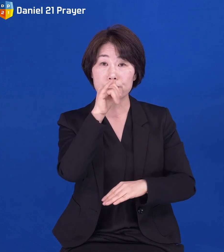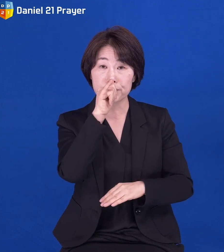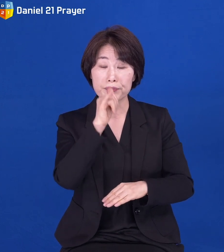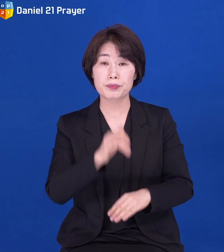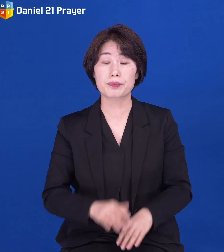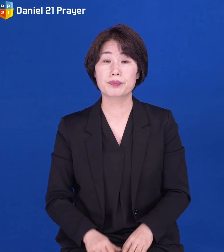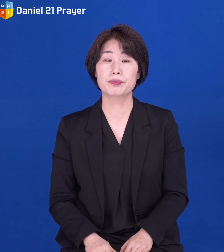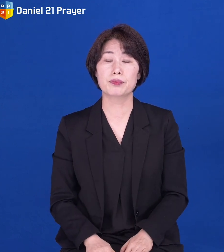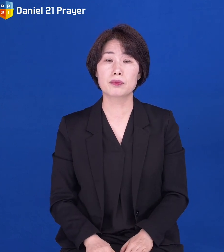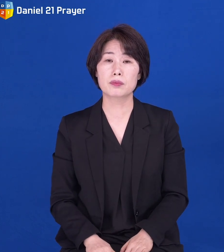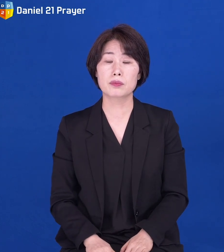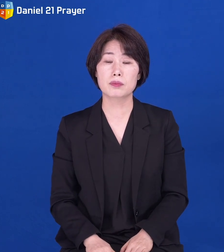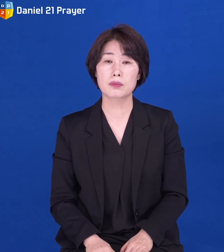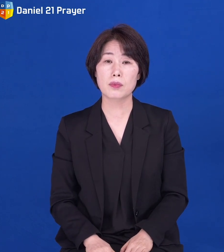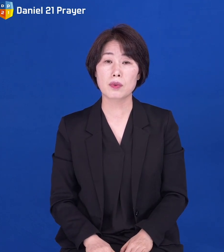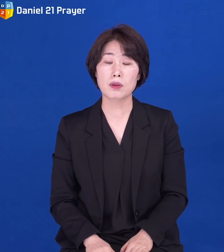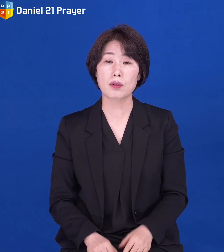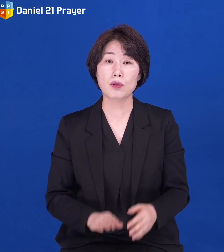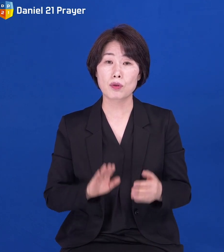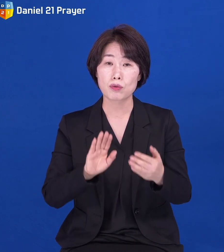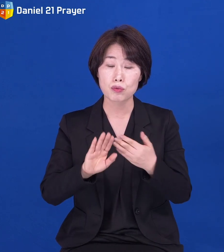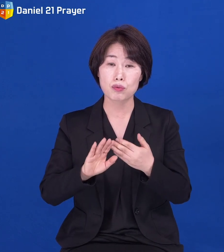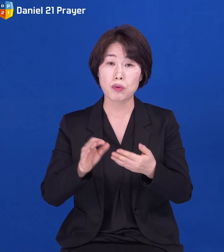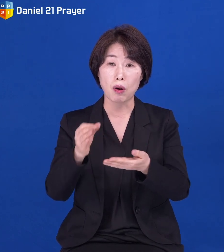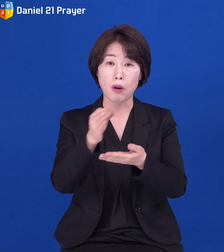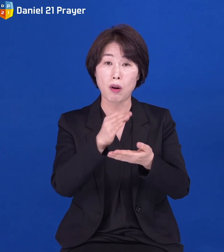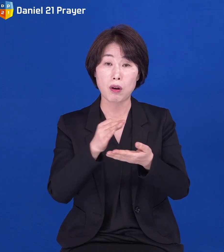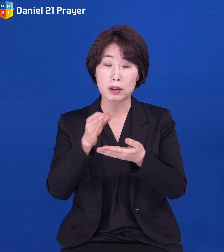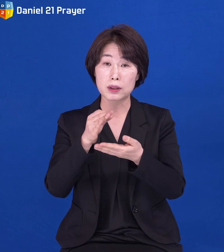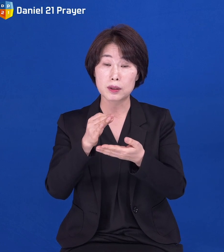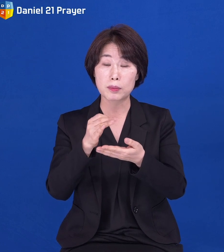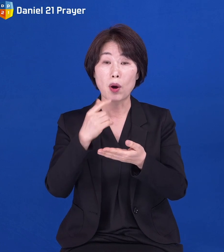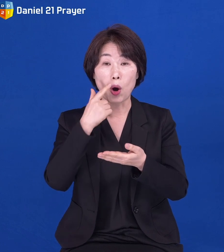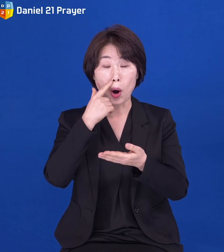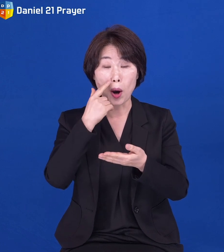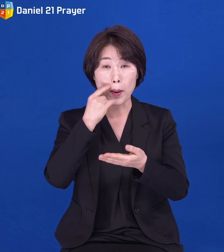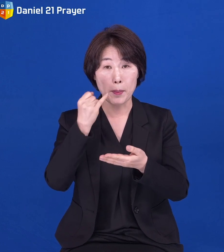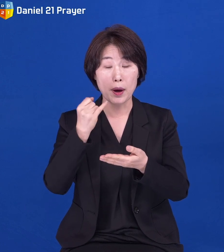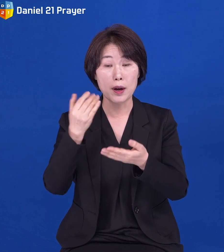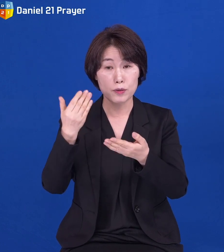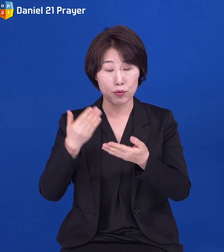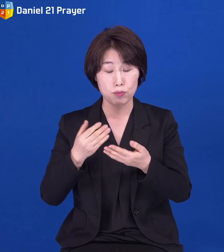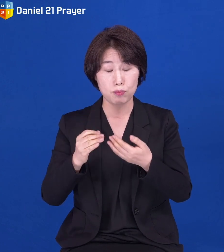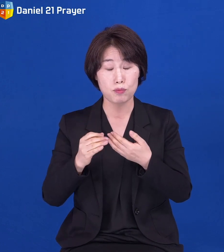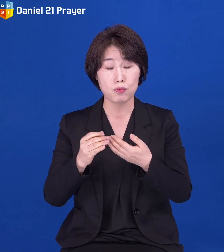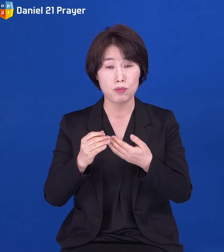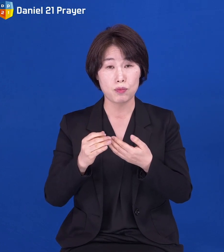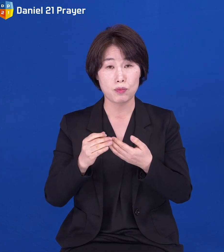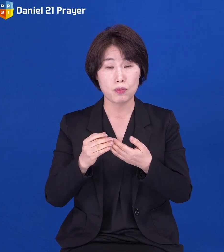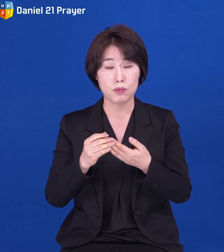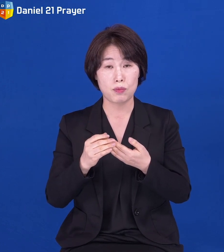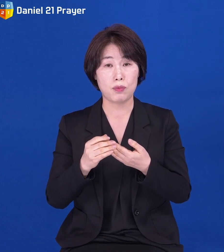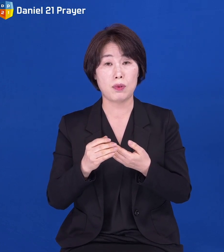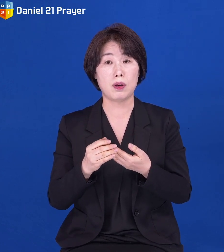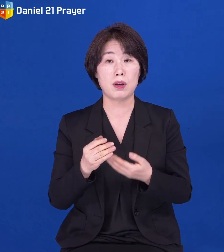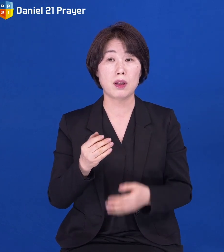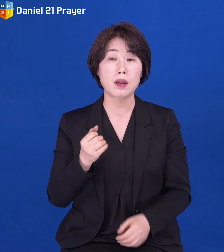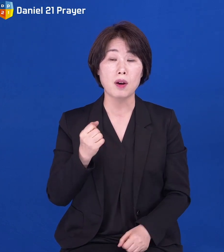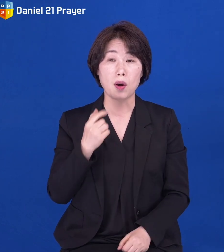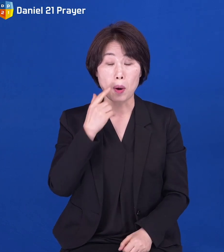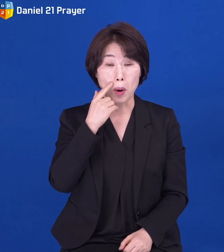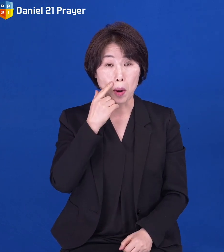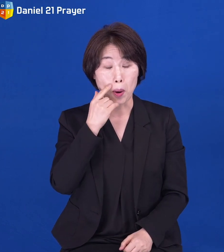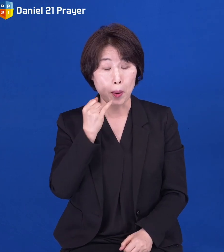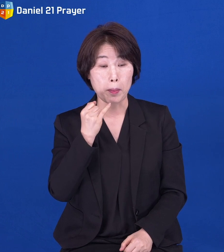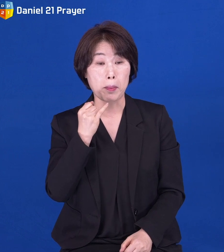듬성듬성 나가게 되고, 그리고 막 헌금 주면 그거 그냥 너도 뭐 아무도 못 보니까 엄마한테 뭐 할